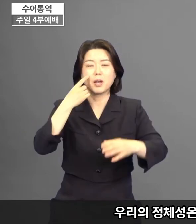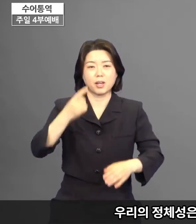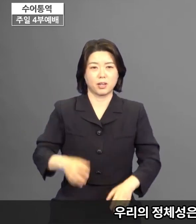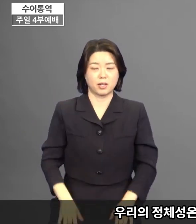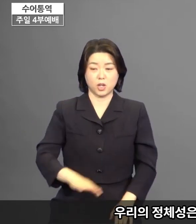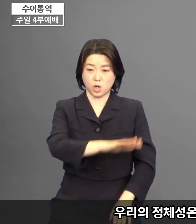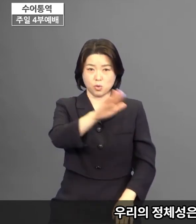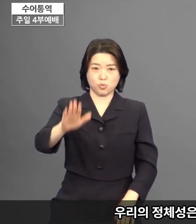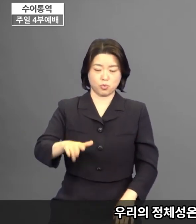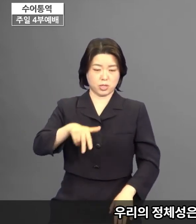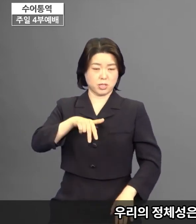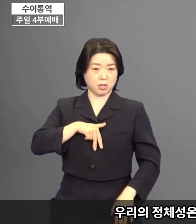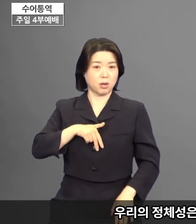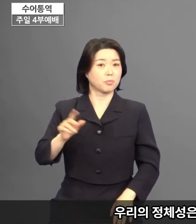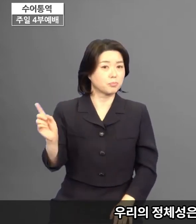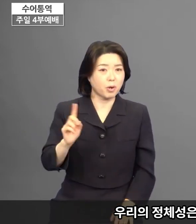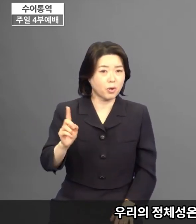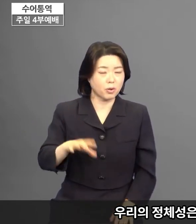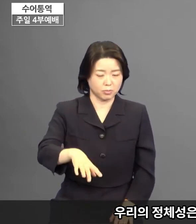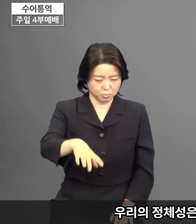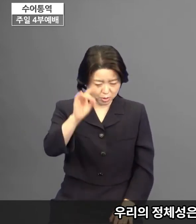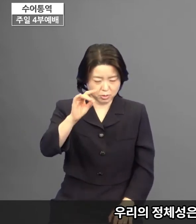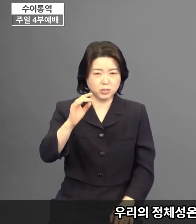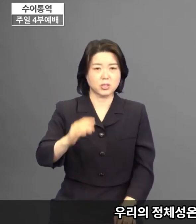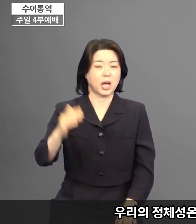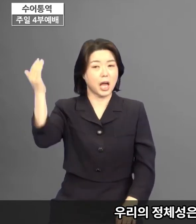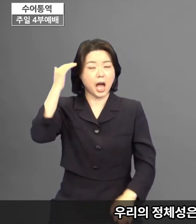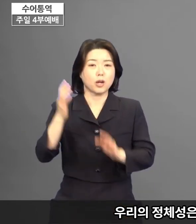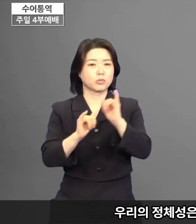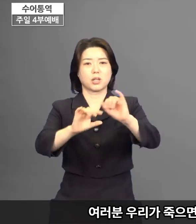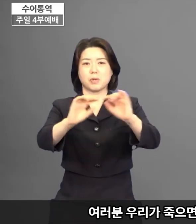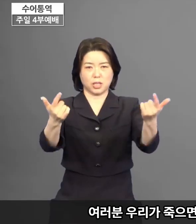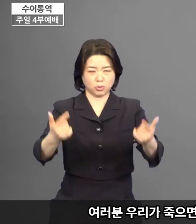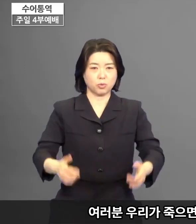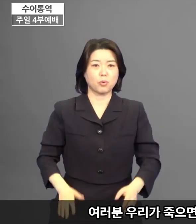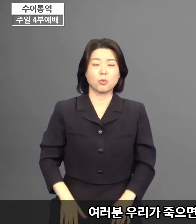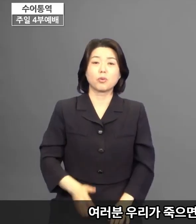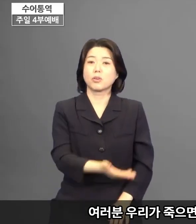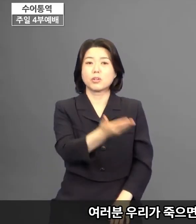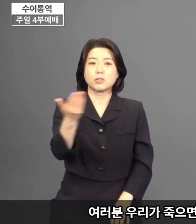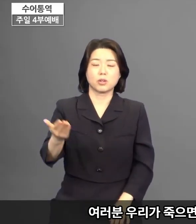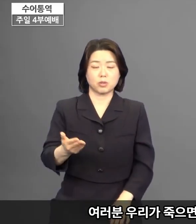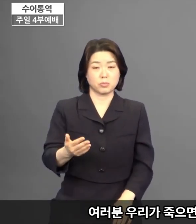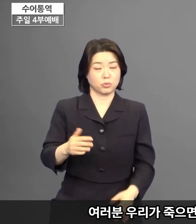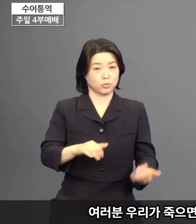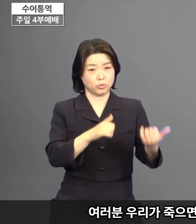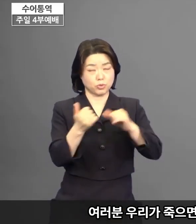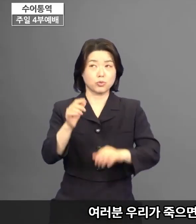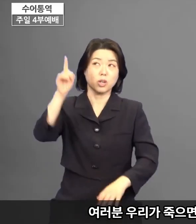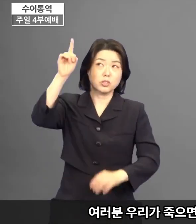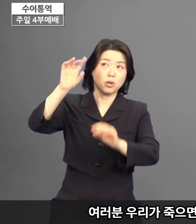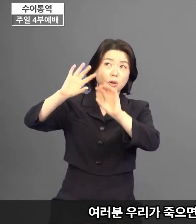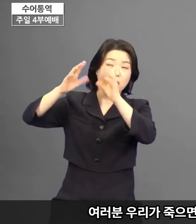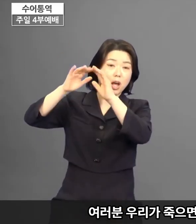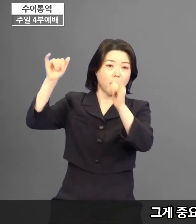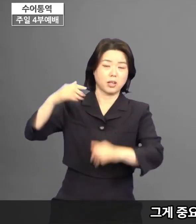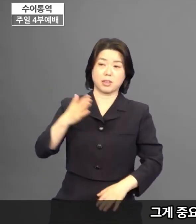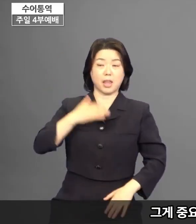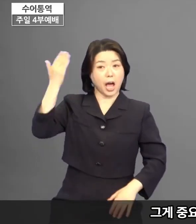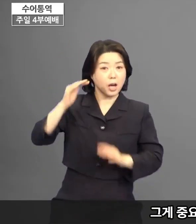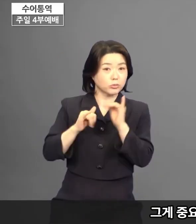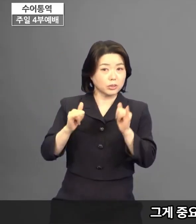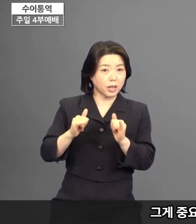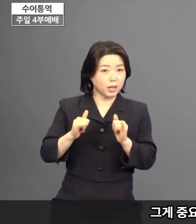자, 우리의 정체성은 먼저 한국인이 아니고, 여러분 우리가 죽으면 천국에 가면 저 한국인이요,